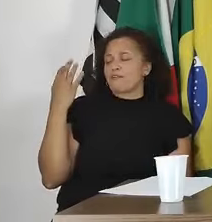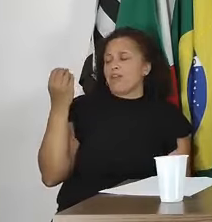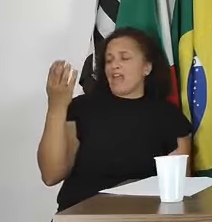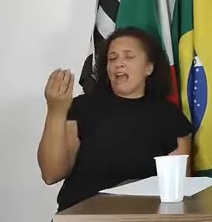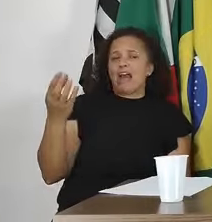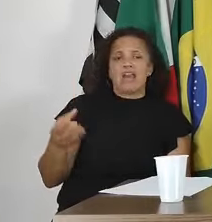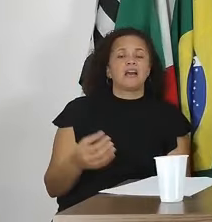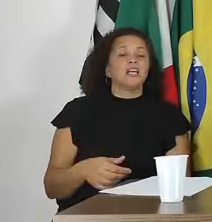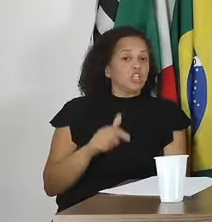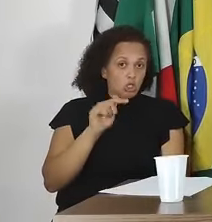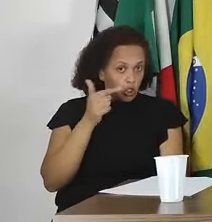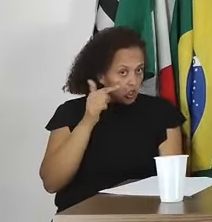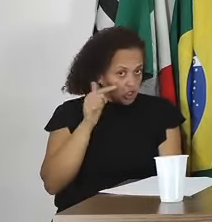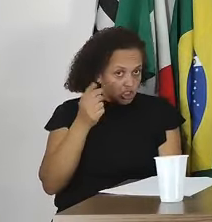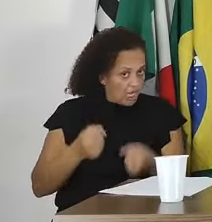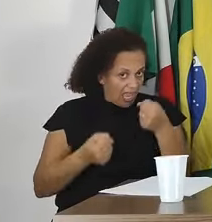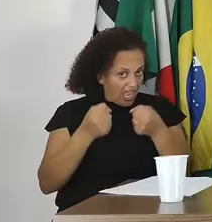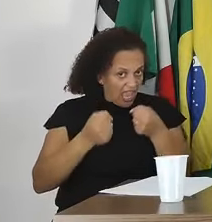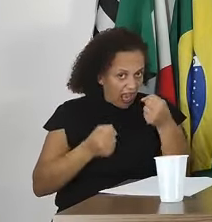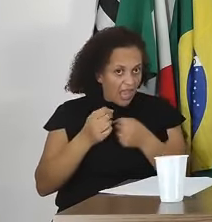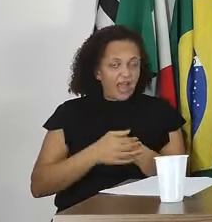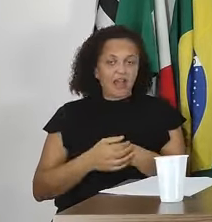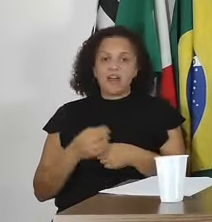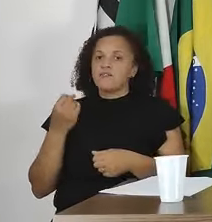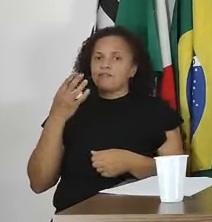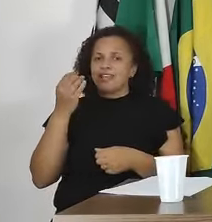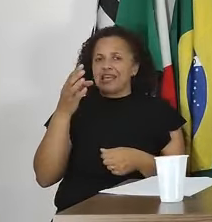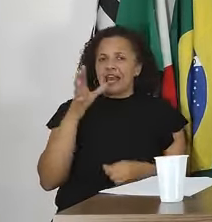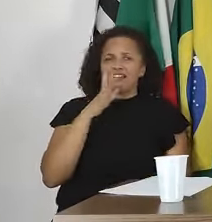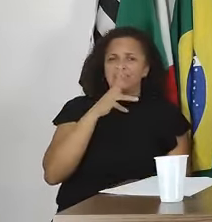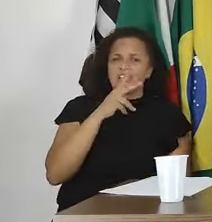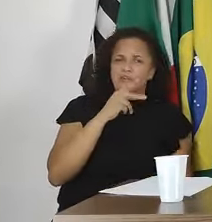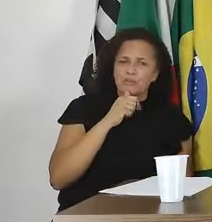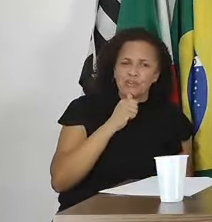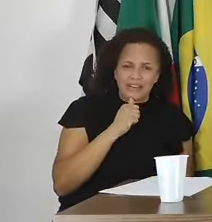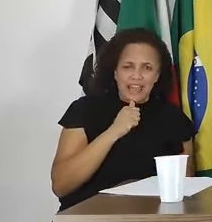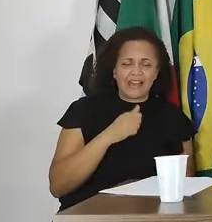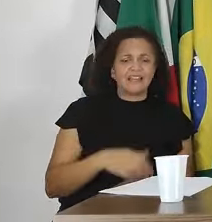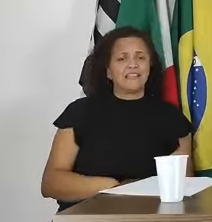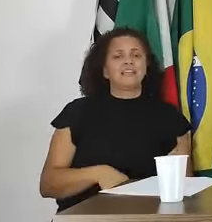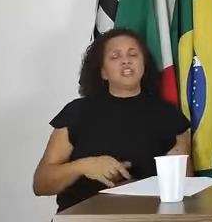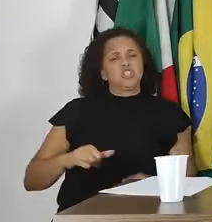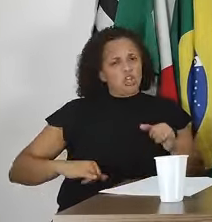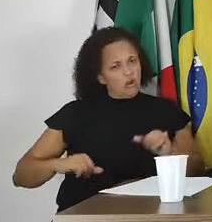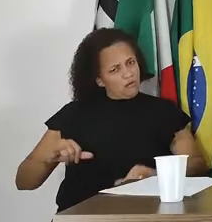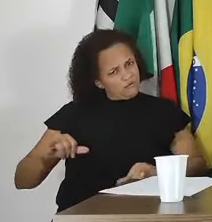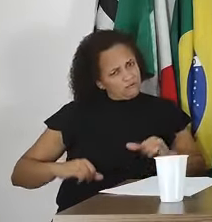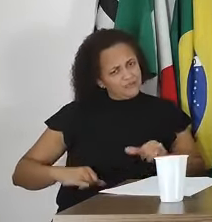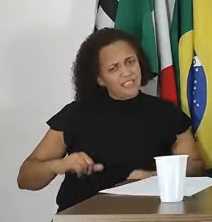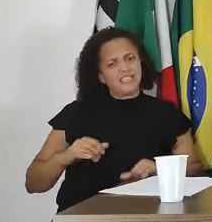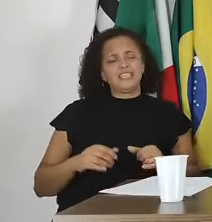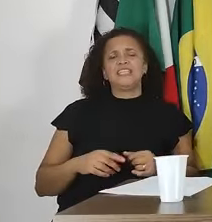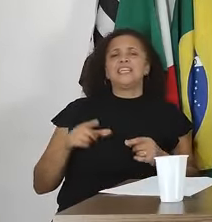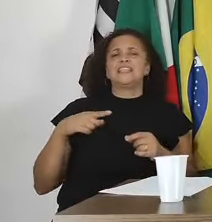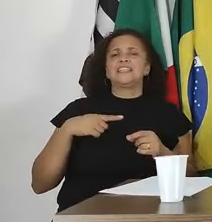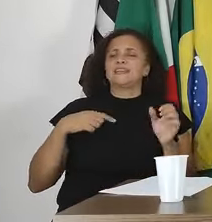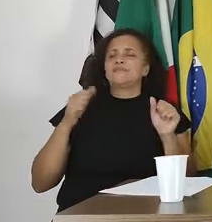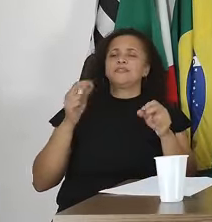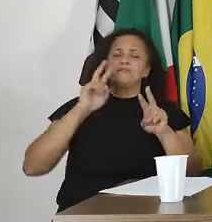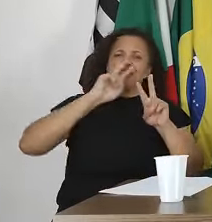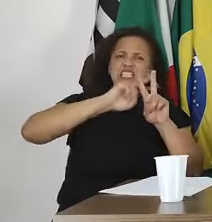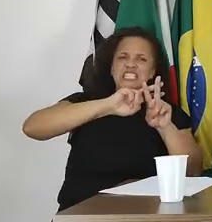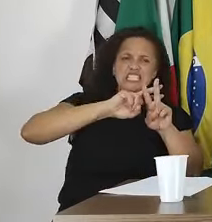tempo não tinha carro, era viagens de navio, foi açoitado, foi preso, né? Passou por pouco